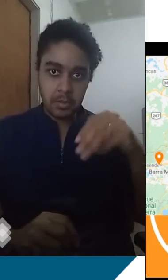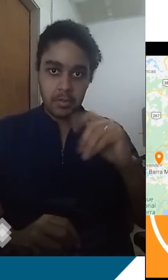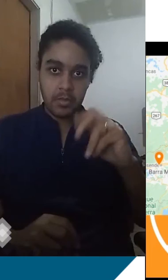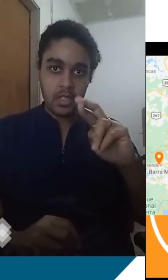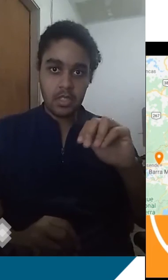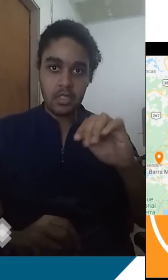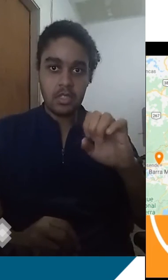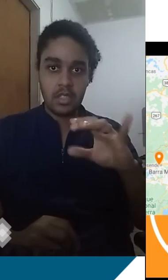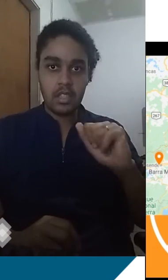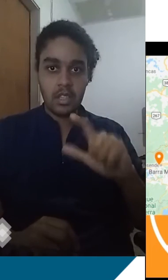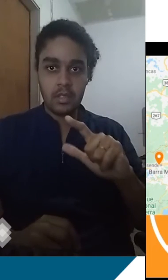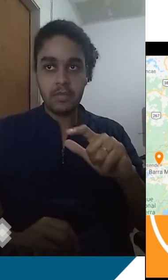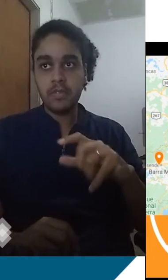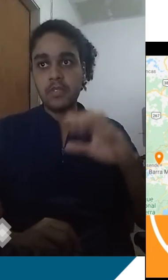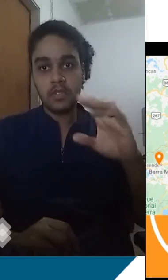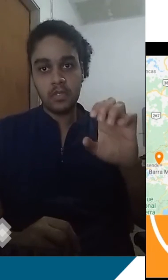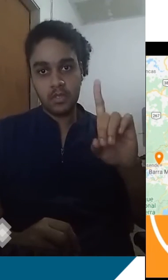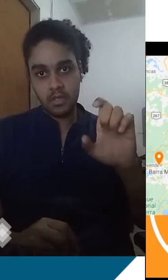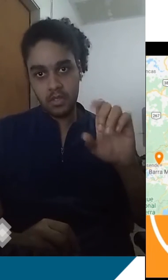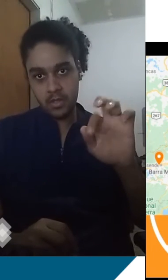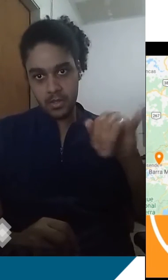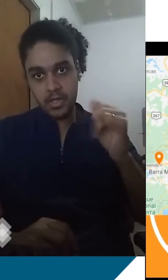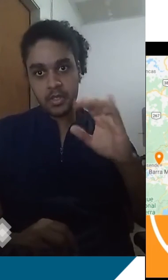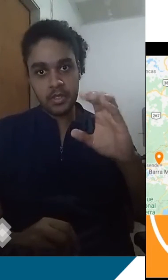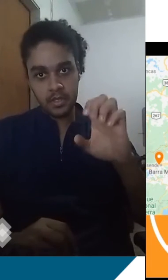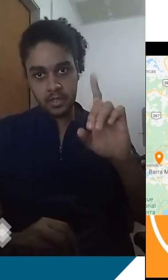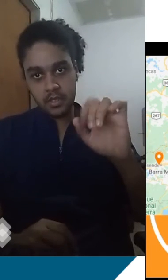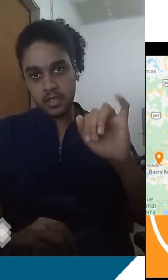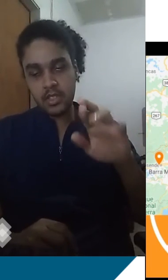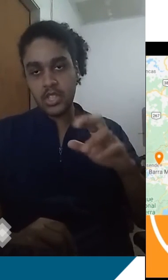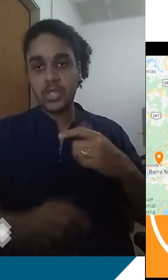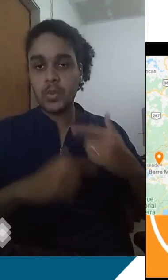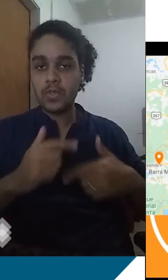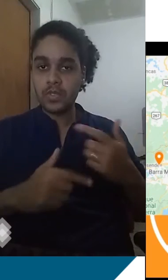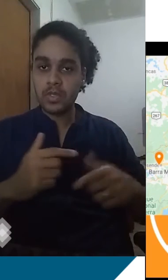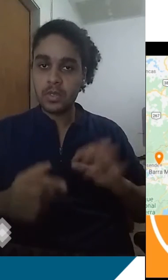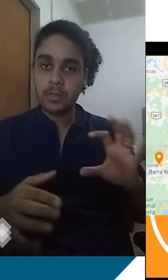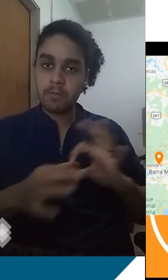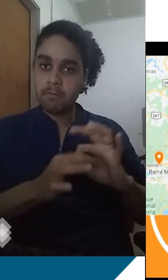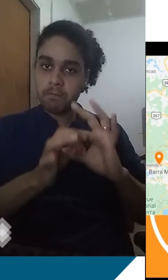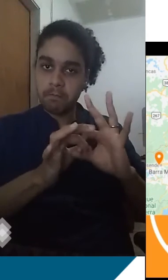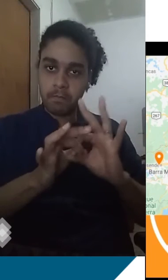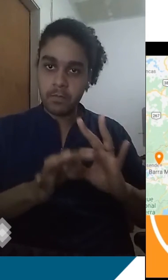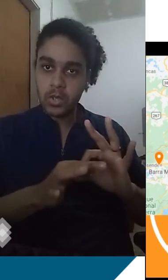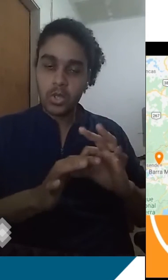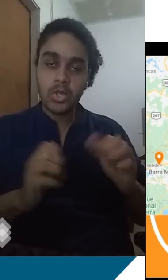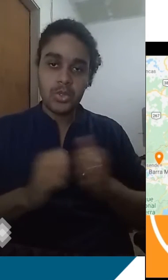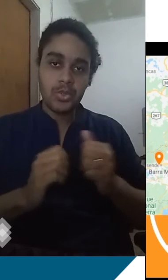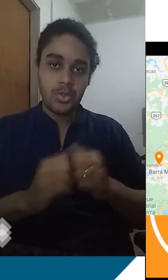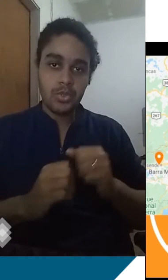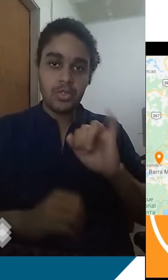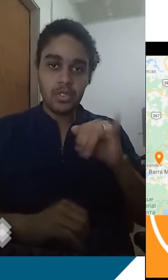facilitador. Então, a graduação do CEDERJ, oferecida pela Fundação CCERJ, ela funciona através de parceria,